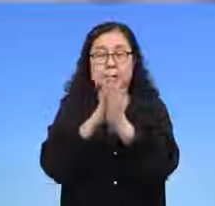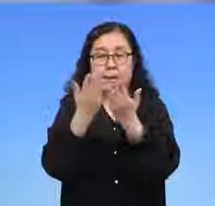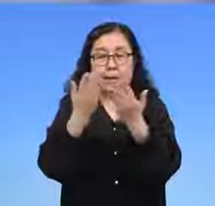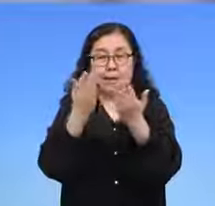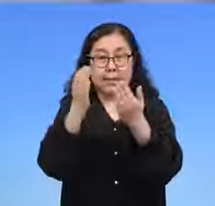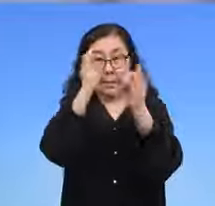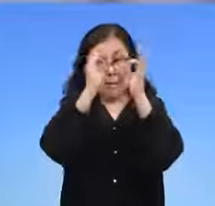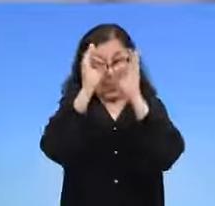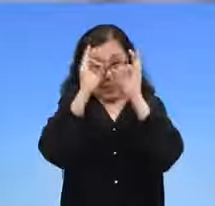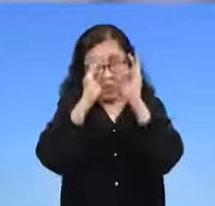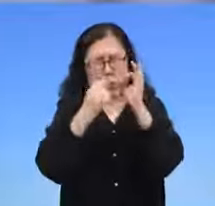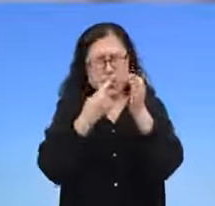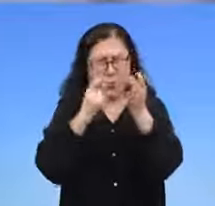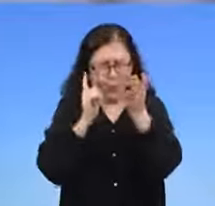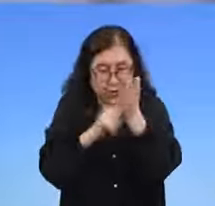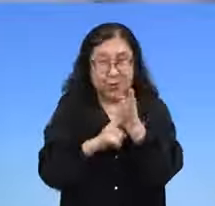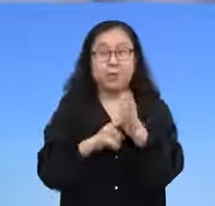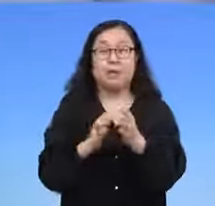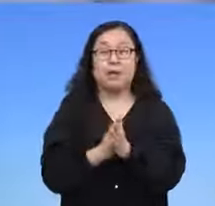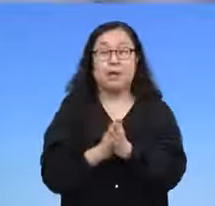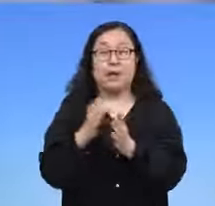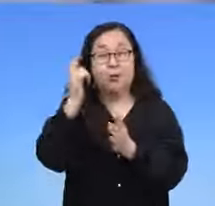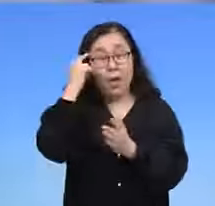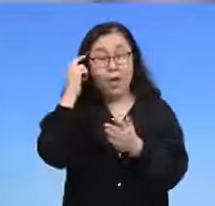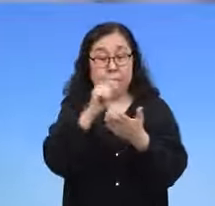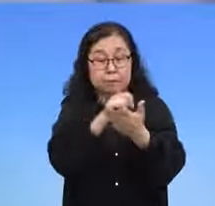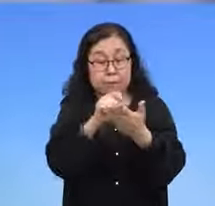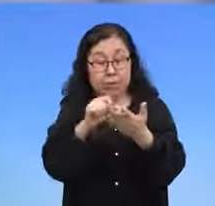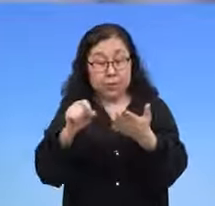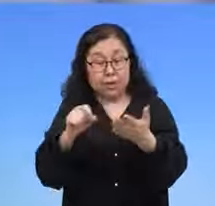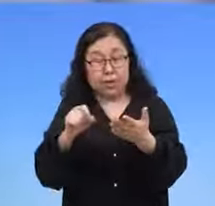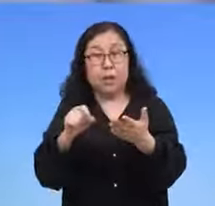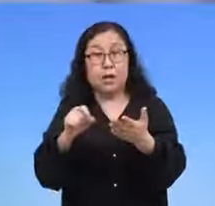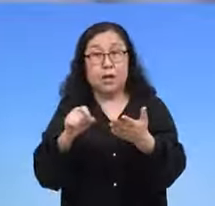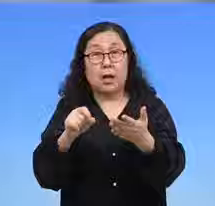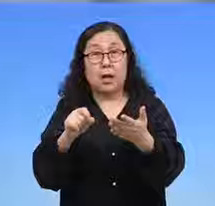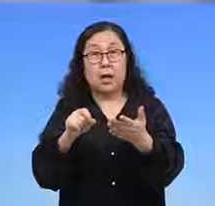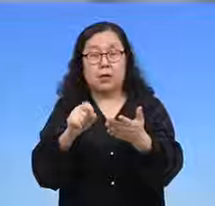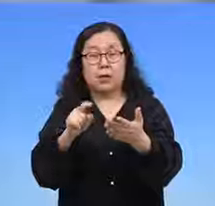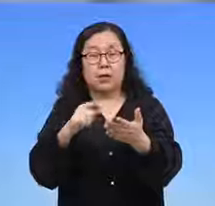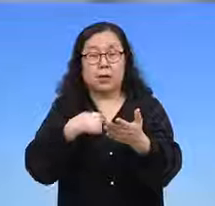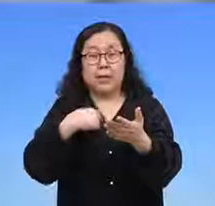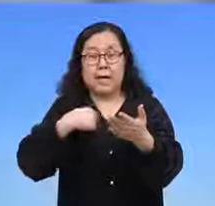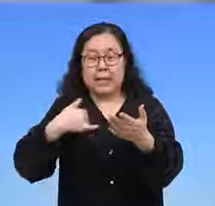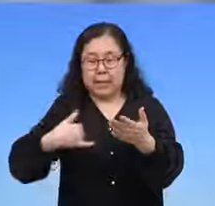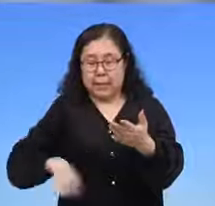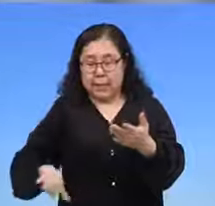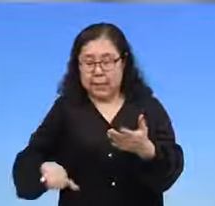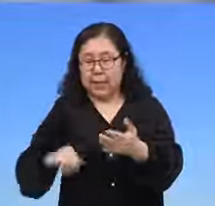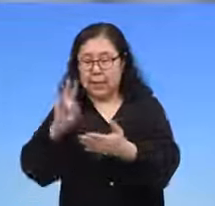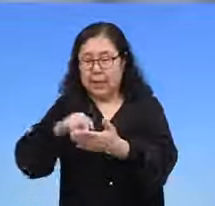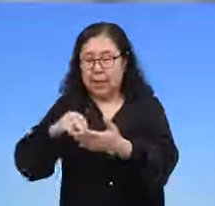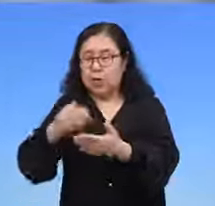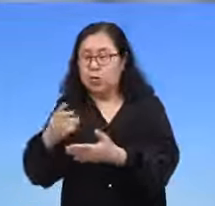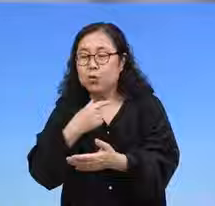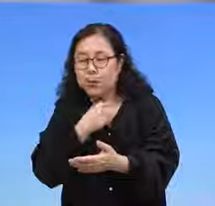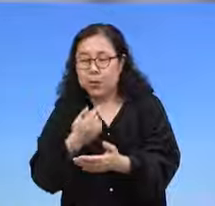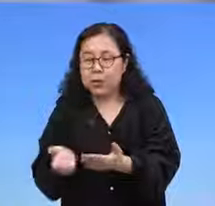금방 찾았습니다. 제가 왜 이렇게 밑줄 꺼놓게 했는지 아십니까? 언젠가 우리 집 애들한테 이것 좀 읽어주려고.